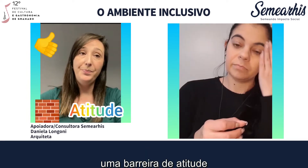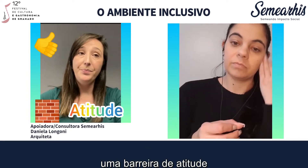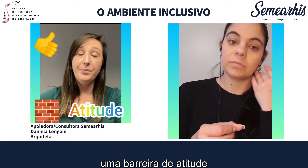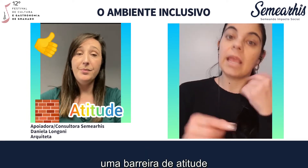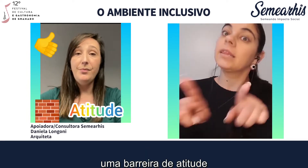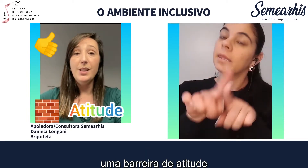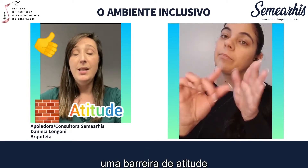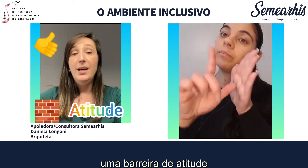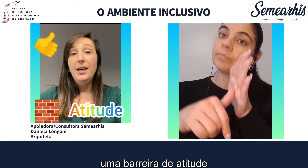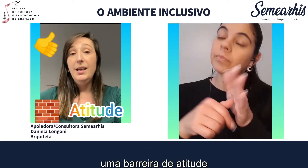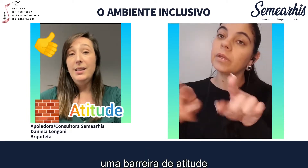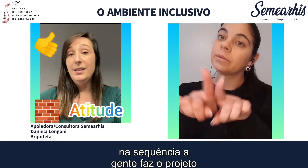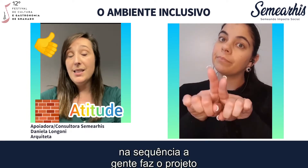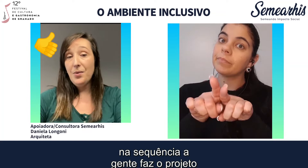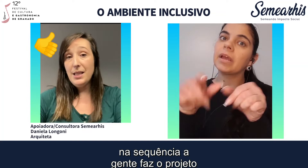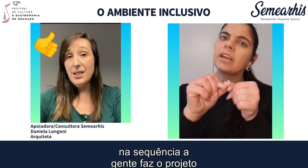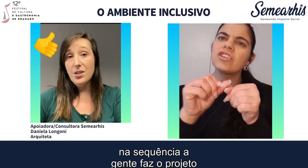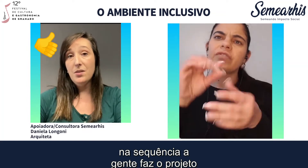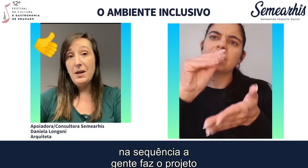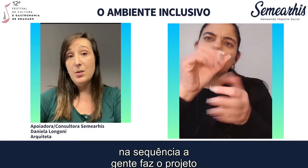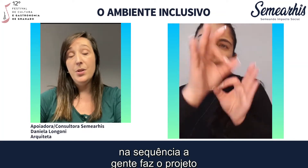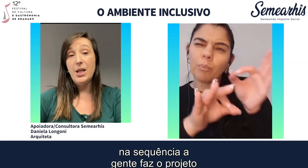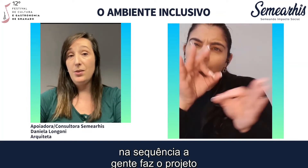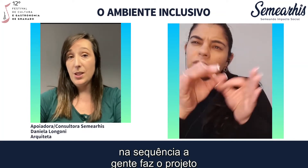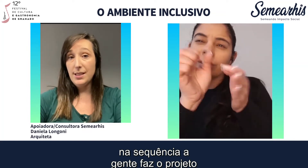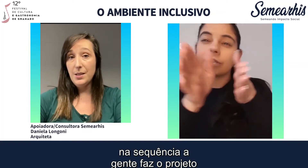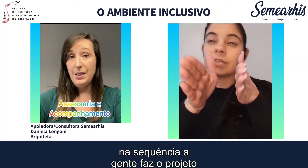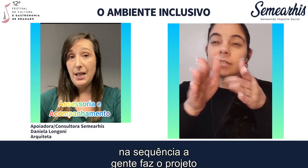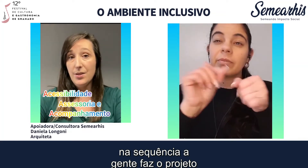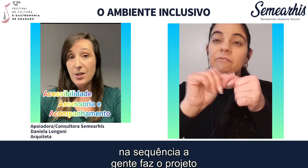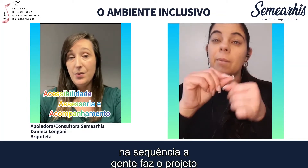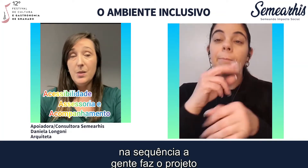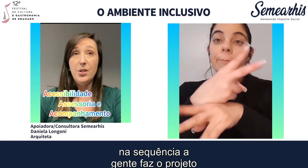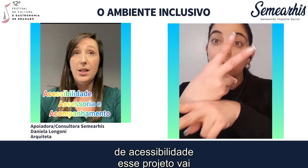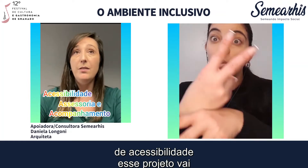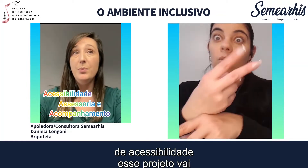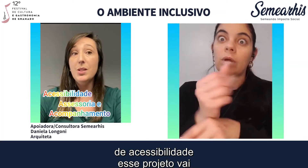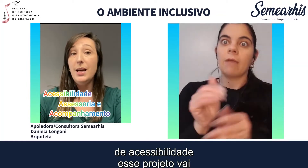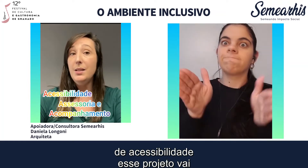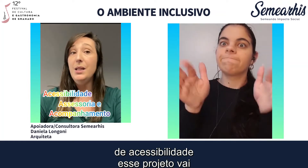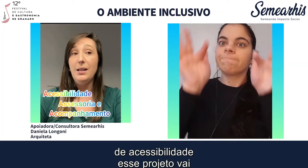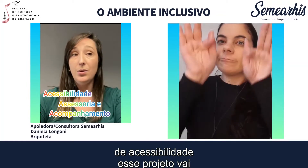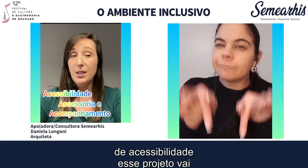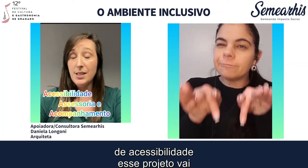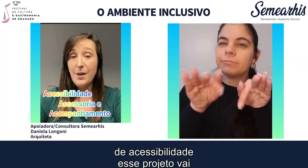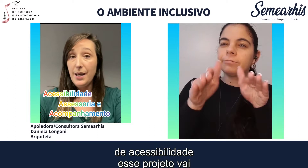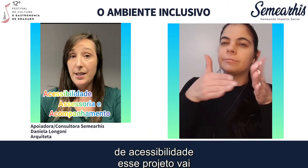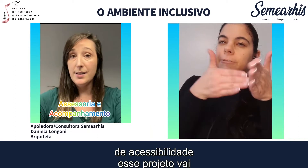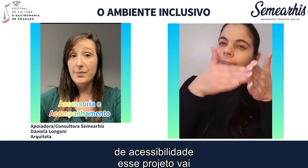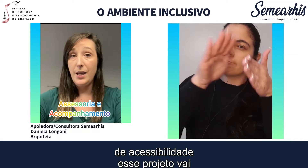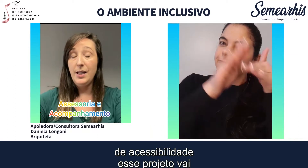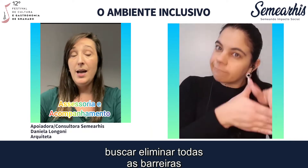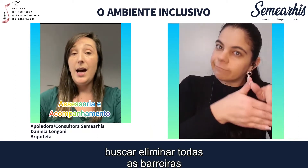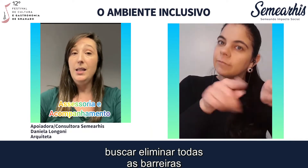certo? Na sequência, a gente faz o projeto de acessibilidade. Então, esse projeto vai buscar eliminar todas as